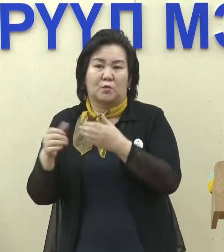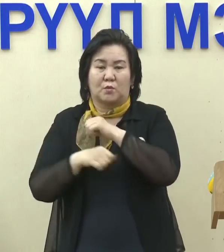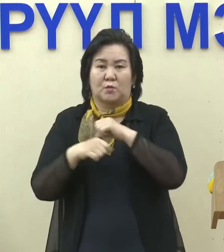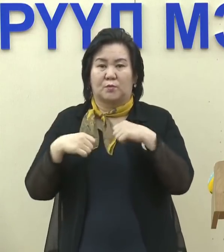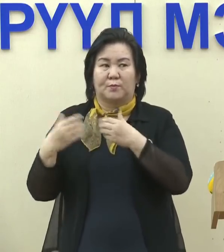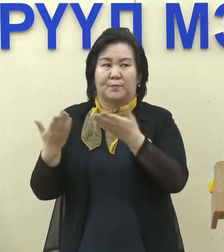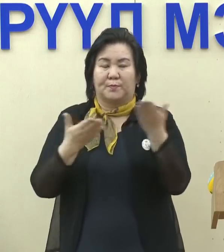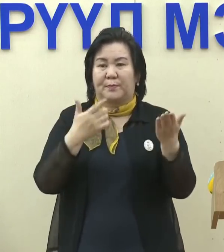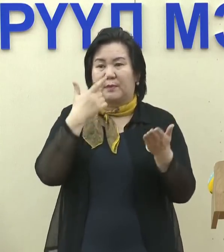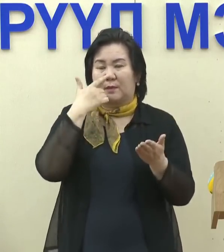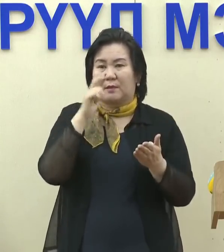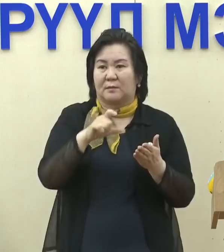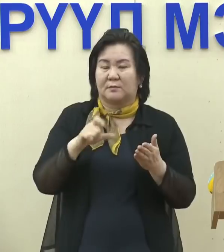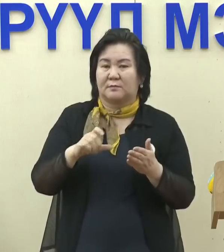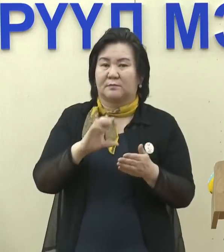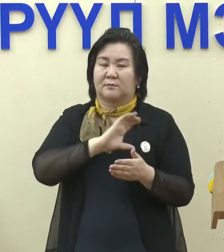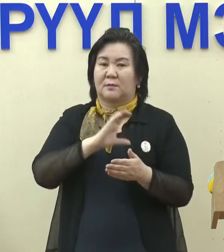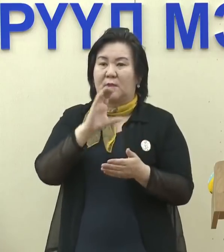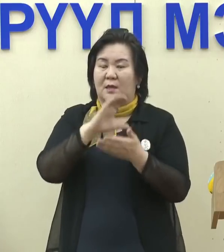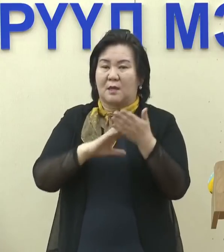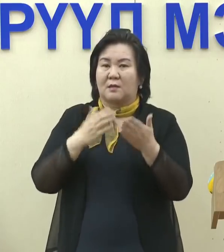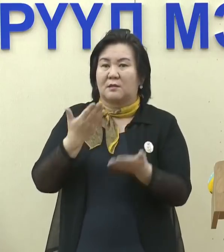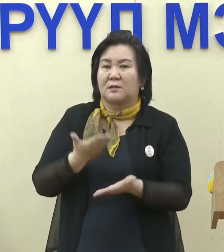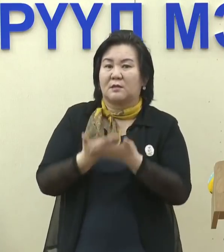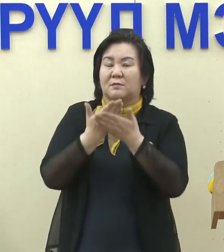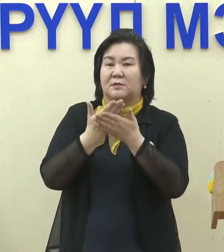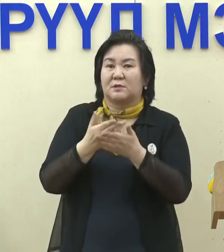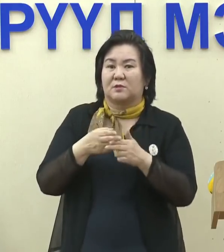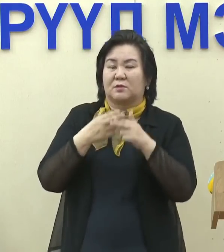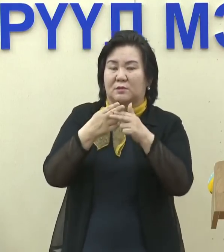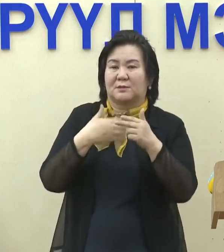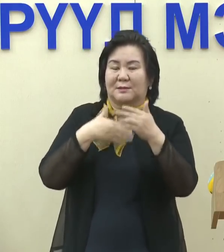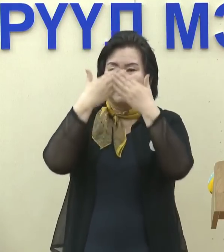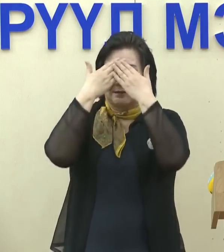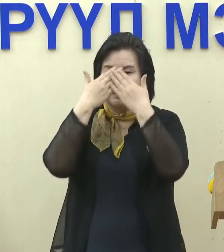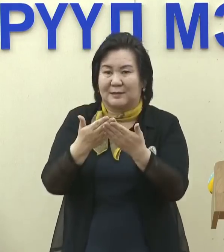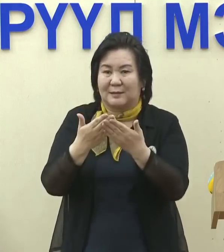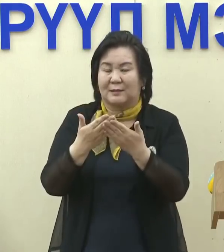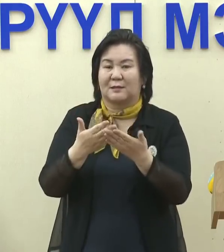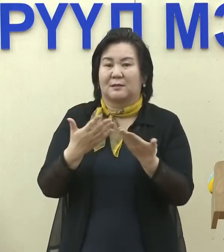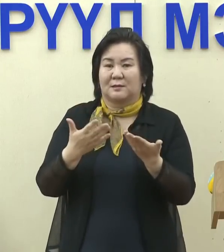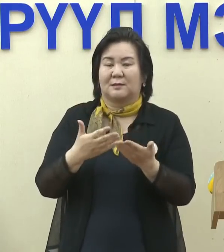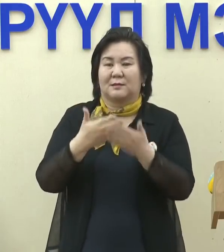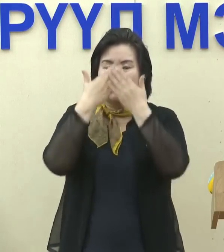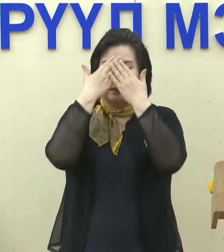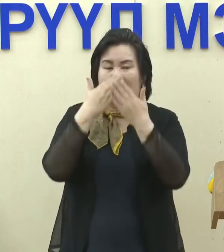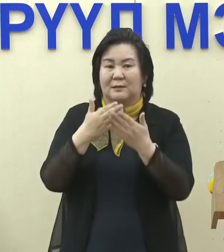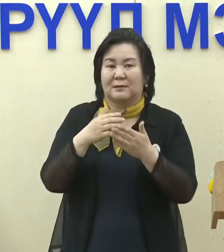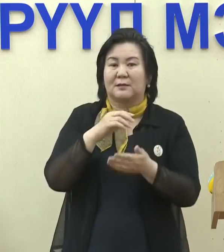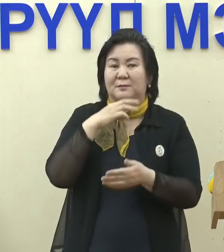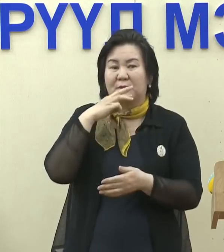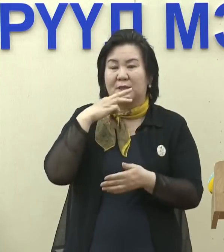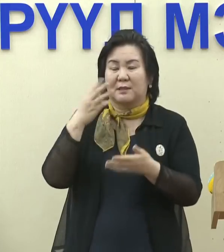цагт манай хятадын ард түмэнд одоо хандив дэмжлэг үзүүлж байгаад бид талархаж байгаа, мөнхийн хөрштэй бол талархаж байна гэсэн энэ мэдээллийг бол өгсөн